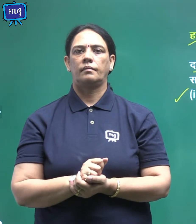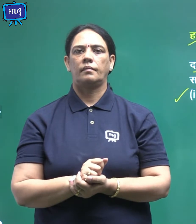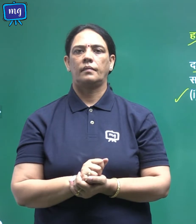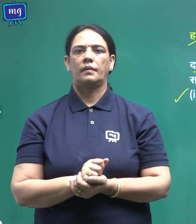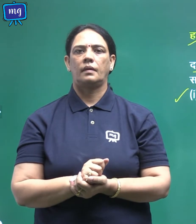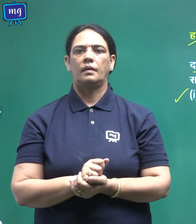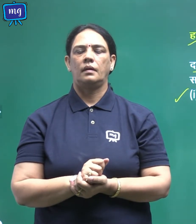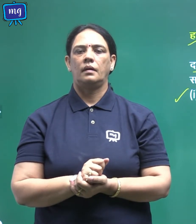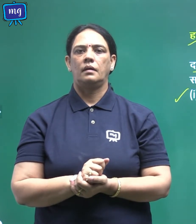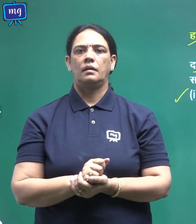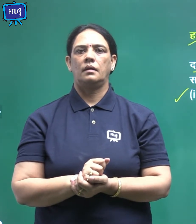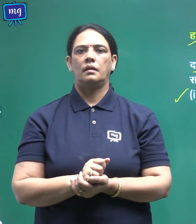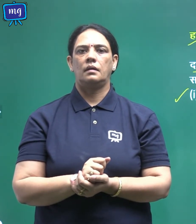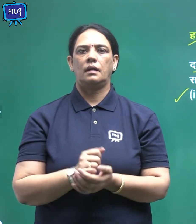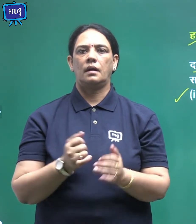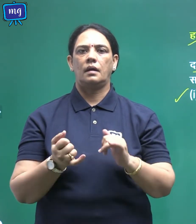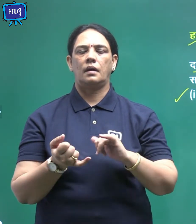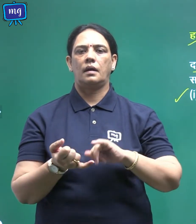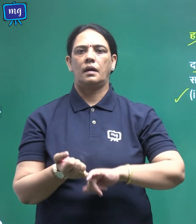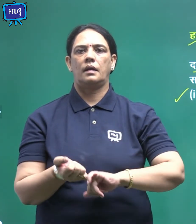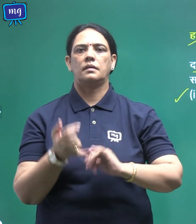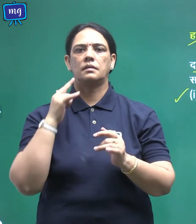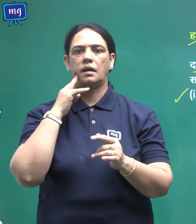साधन ब्याज